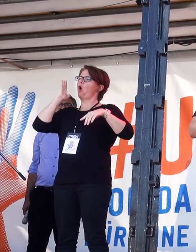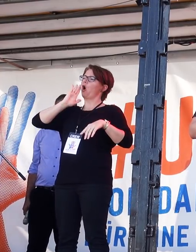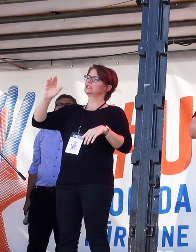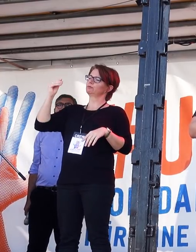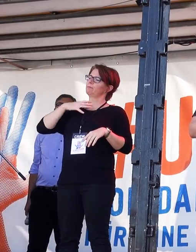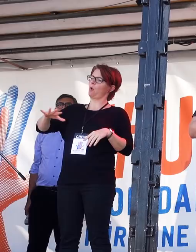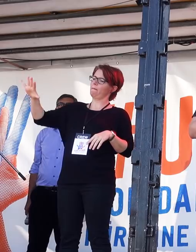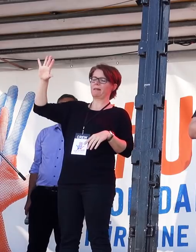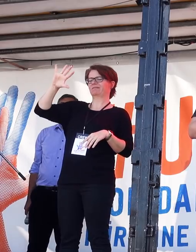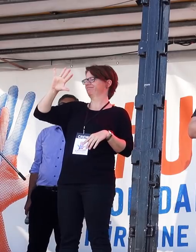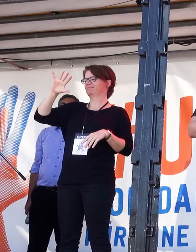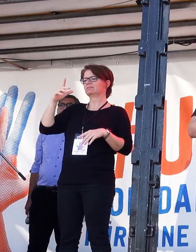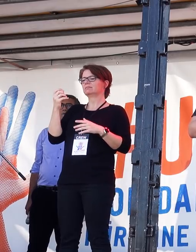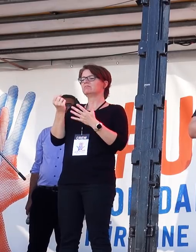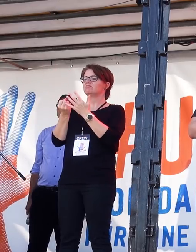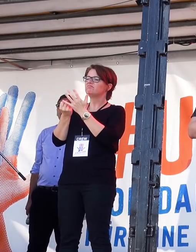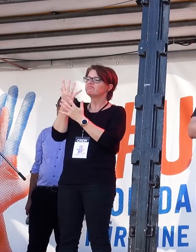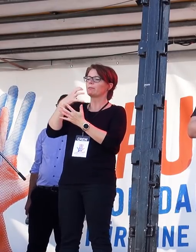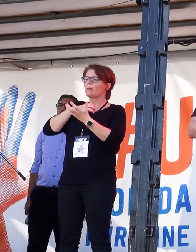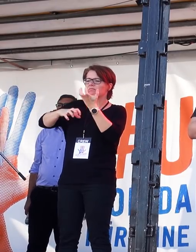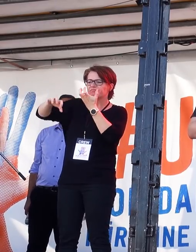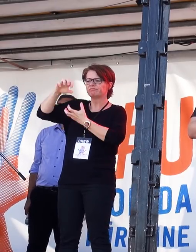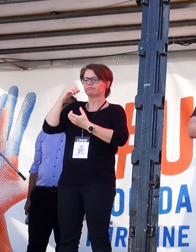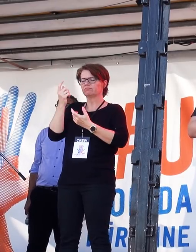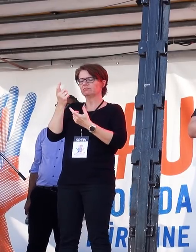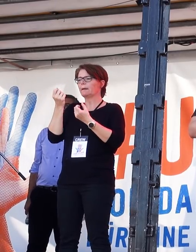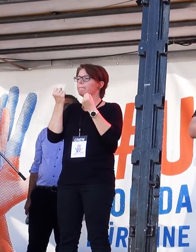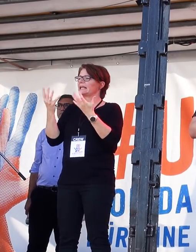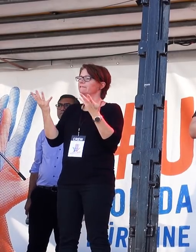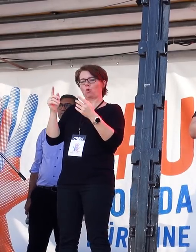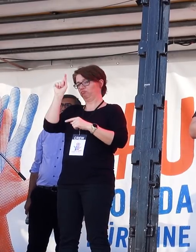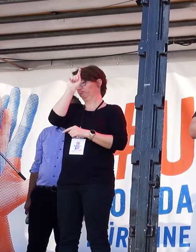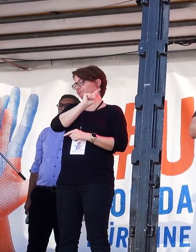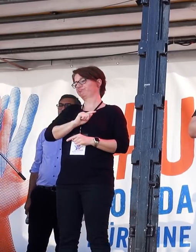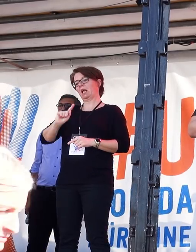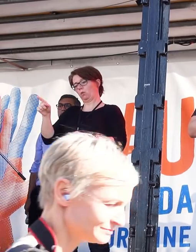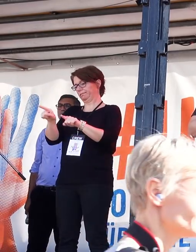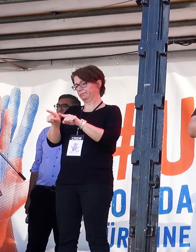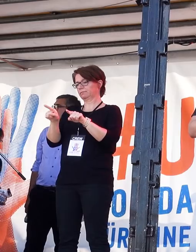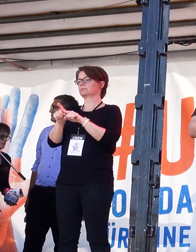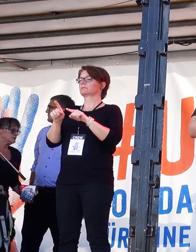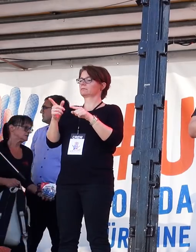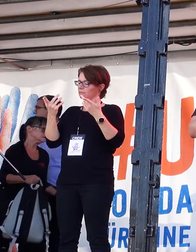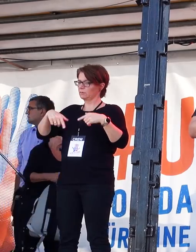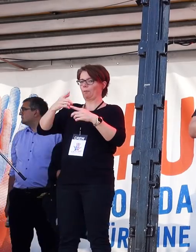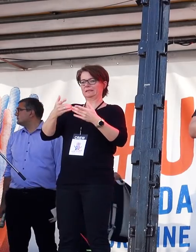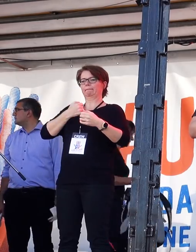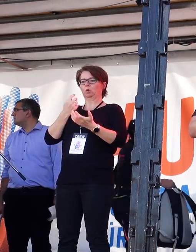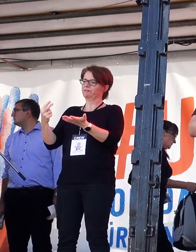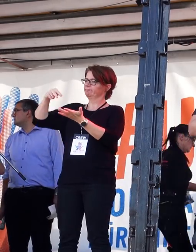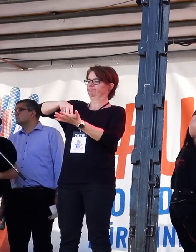eurer Umgebung statt. Habt ihr den Mut, euch damit zu konfrontieren? Macht euch nichts